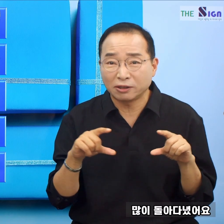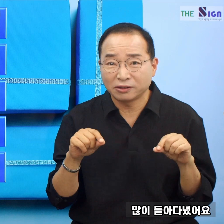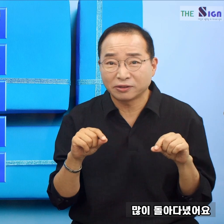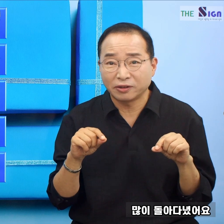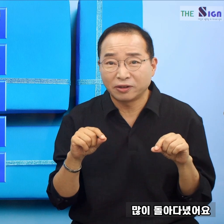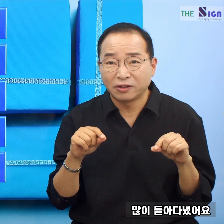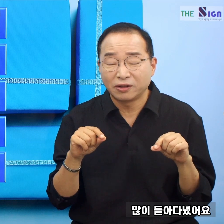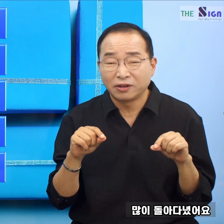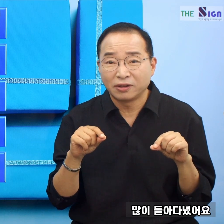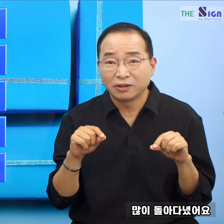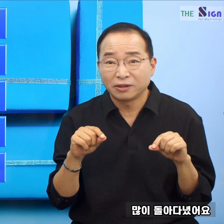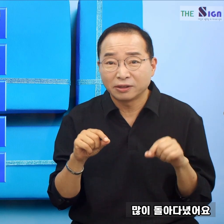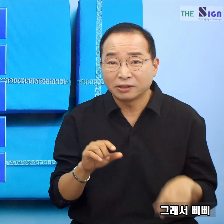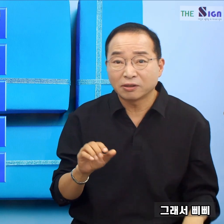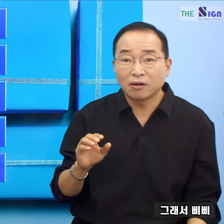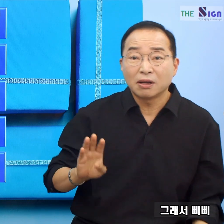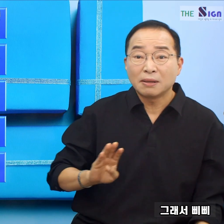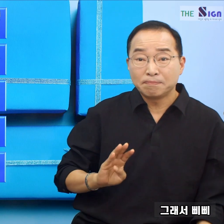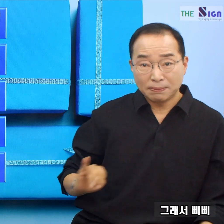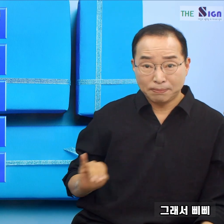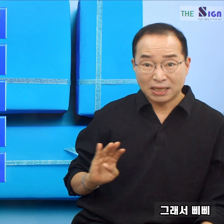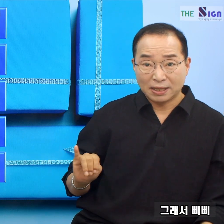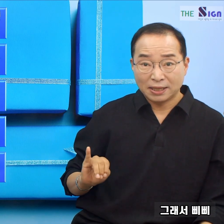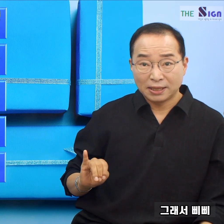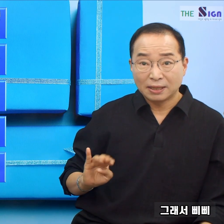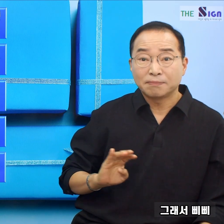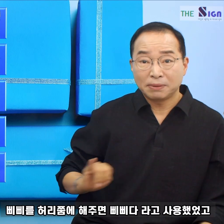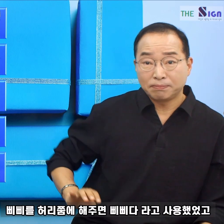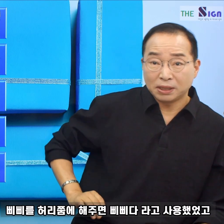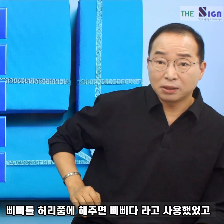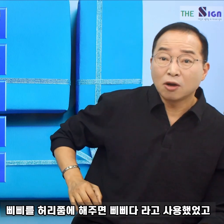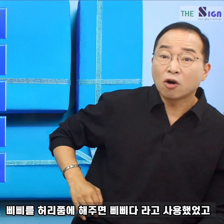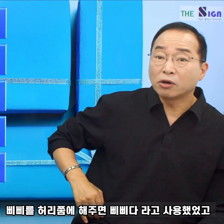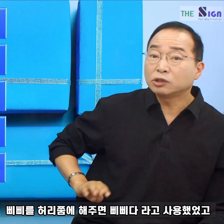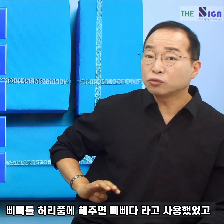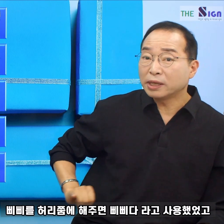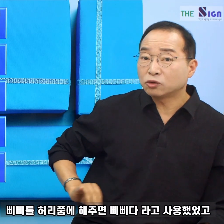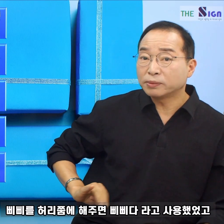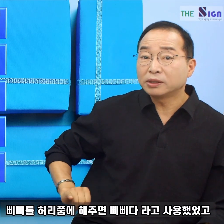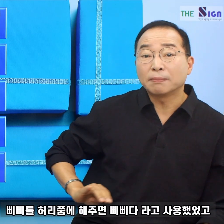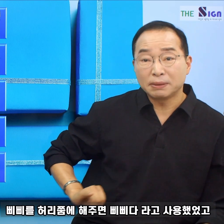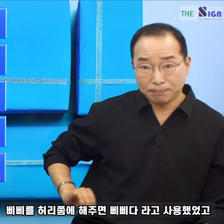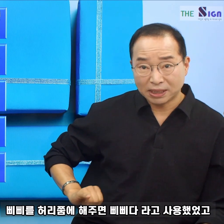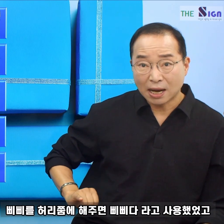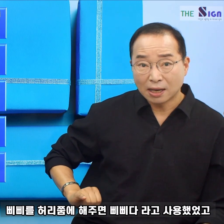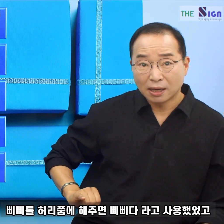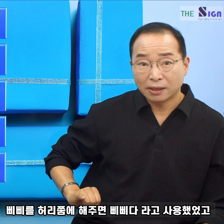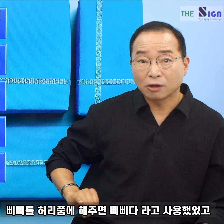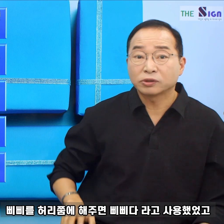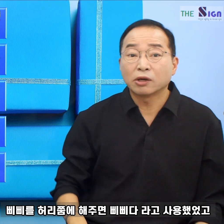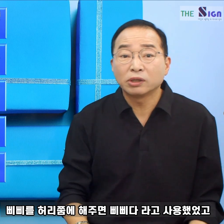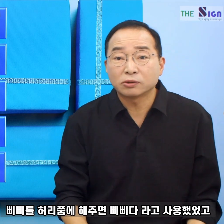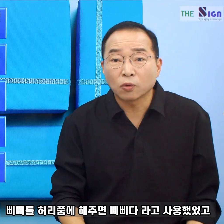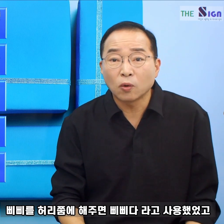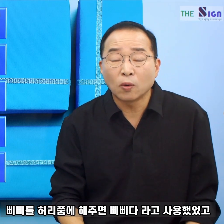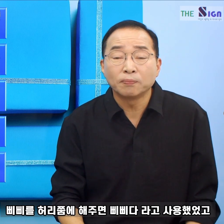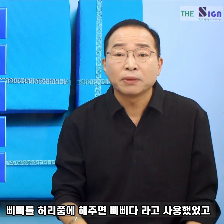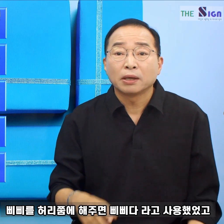돌아다녔어요. 그래서 삐삐를 허리쯤에 해주면 이게 삐삐다 라고 사용했었고, 그 다음